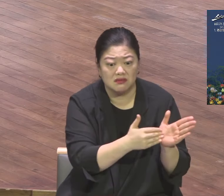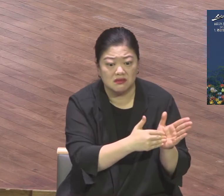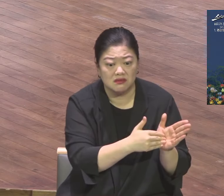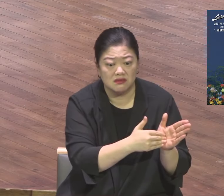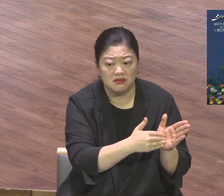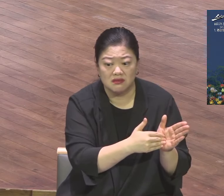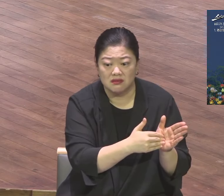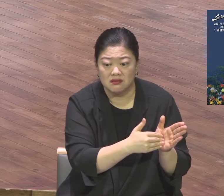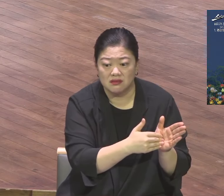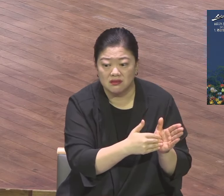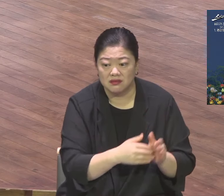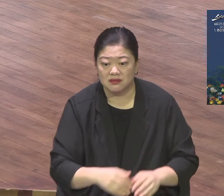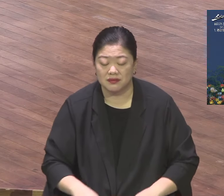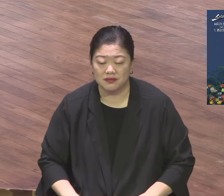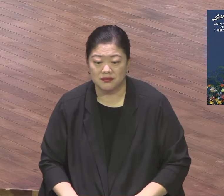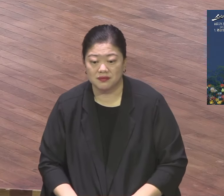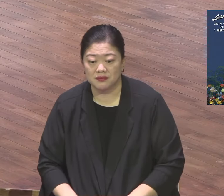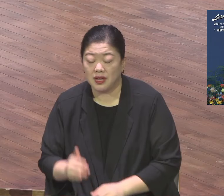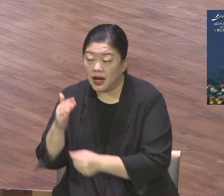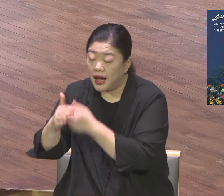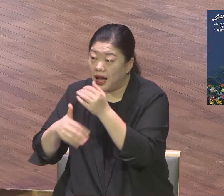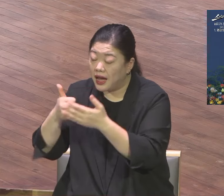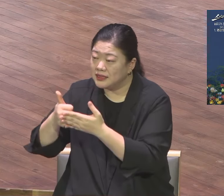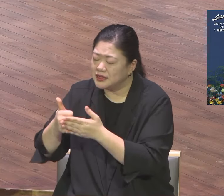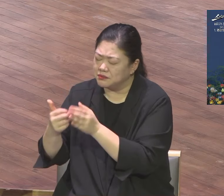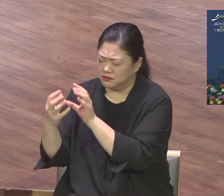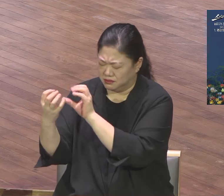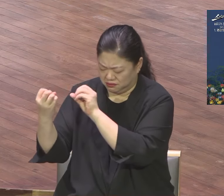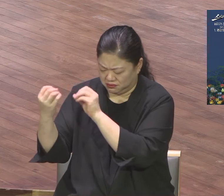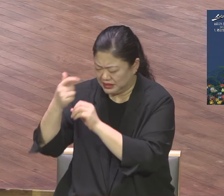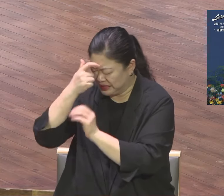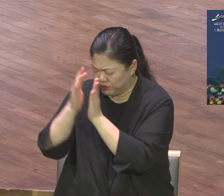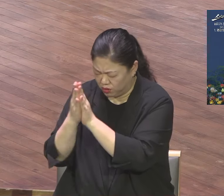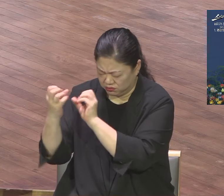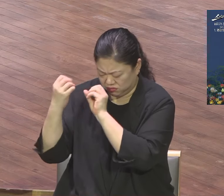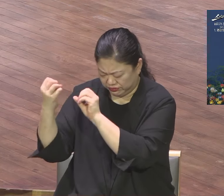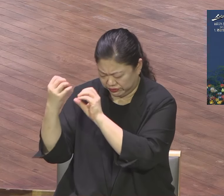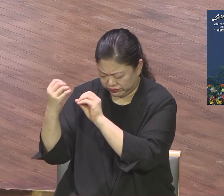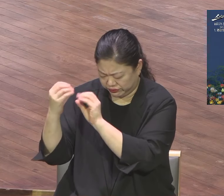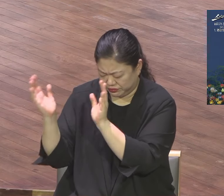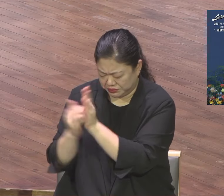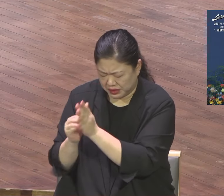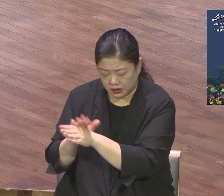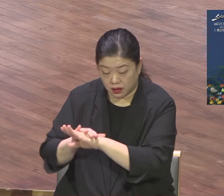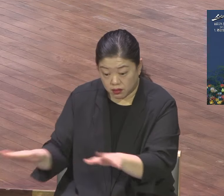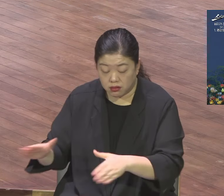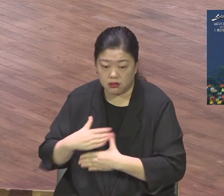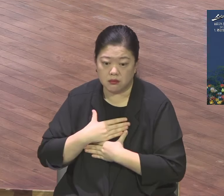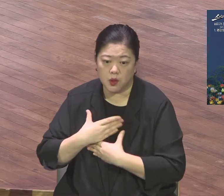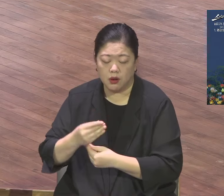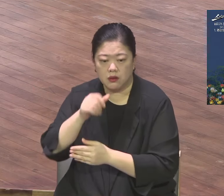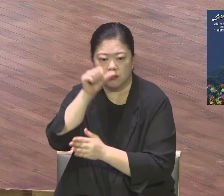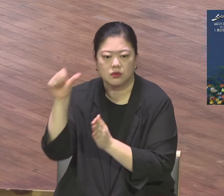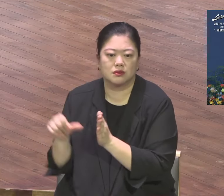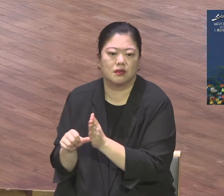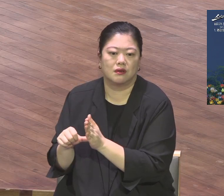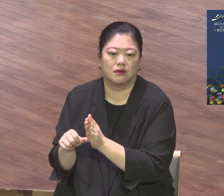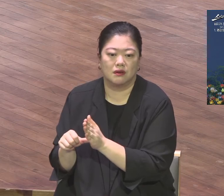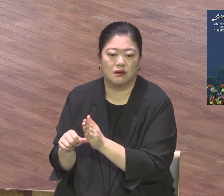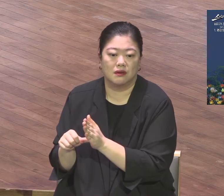자식이 마누라가 유럽 여행하다가 물에 빠져 죽었는데 혼자